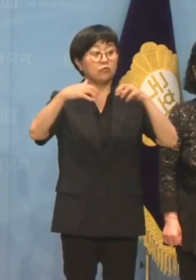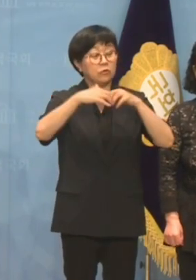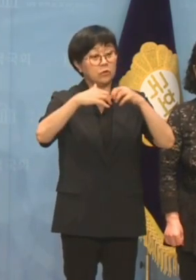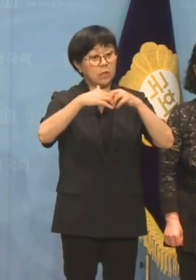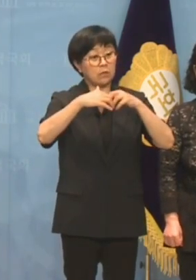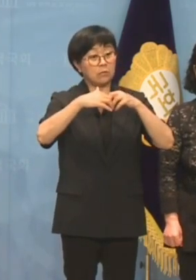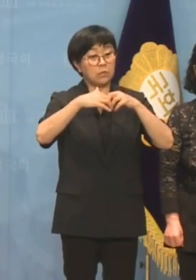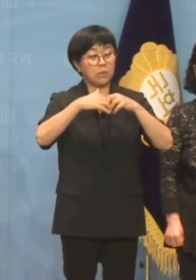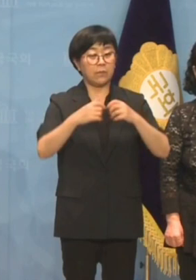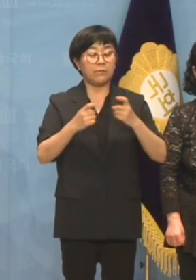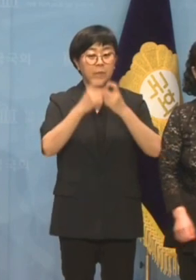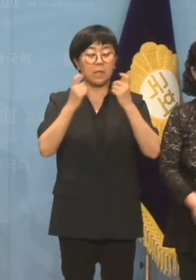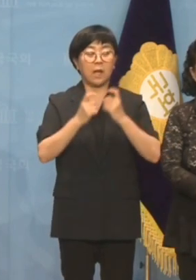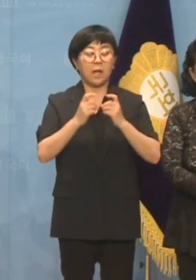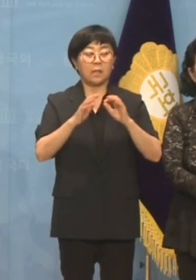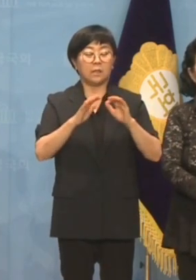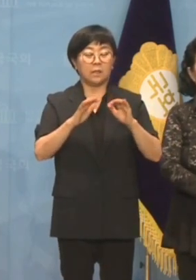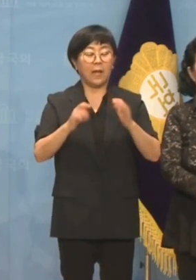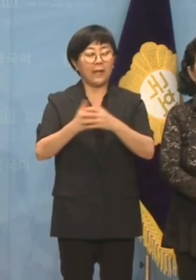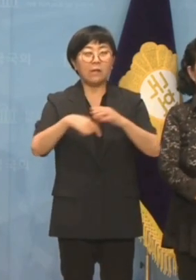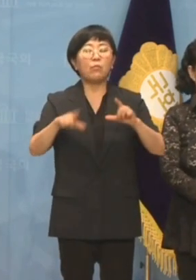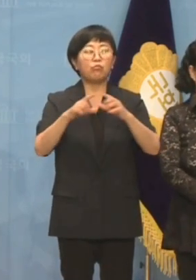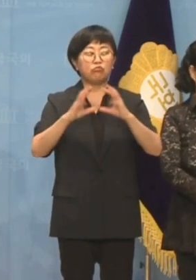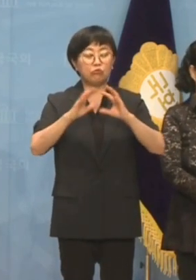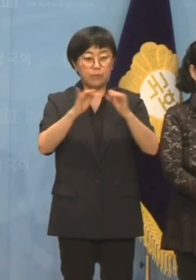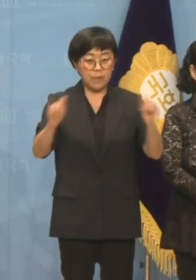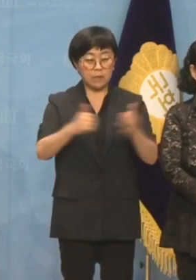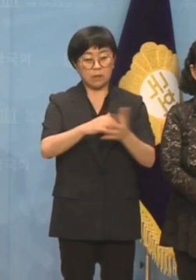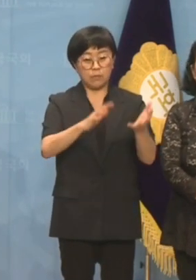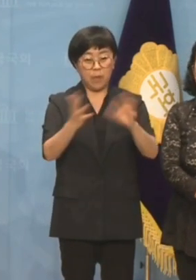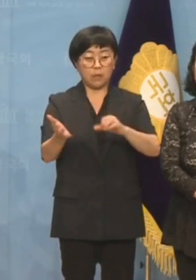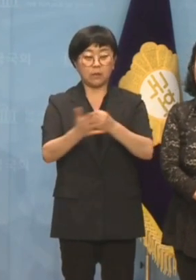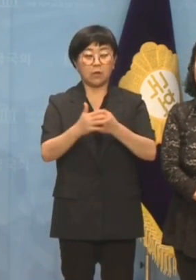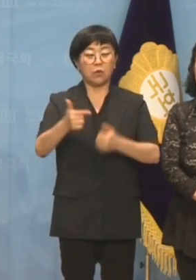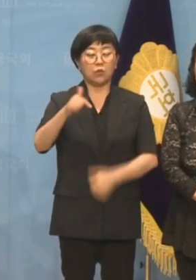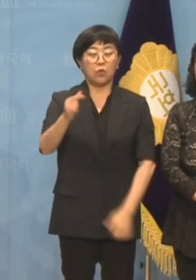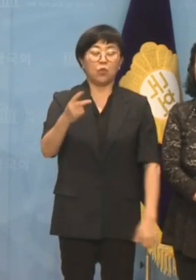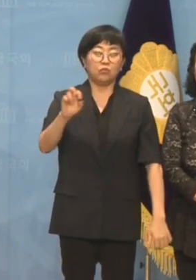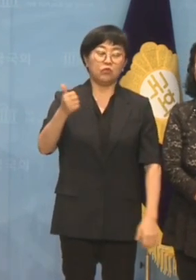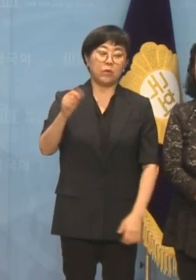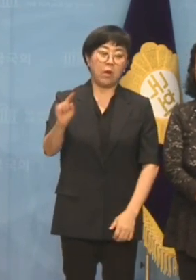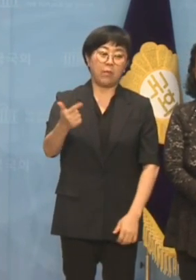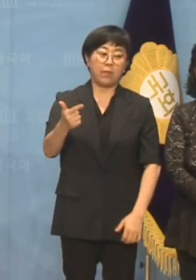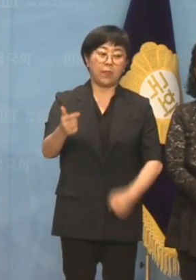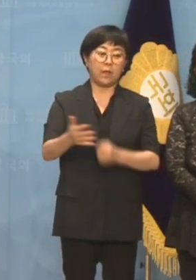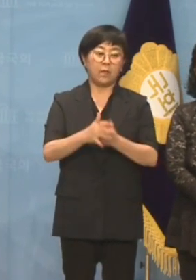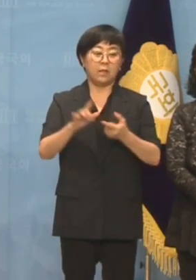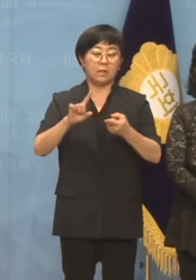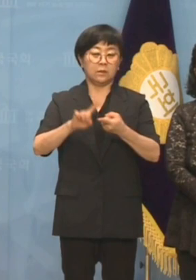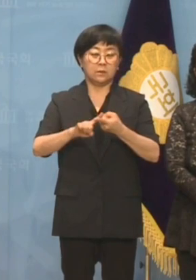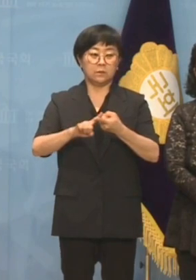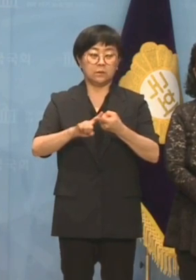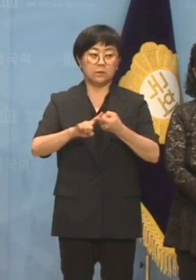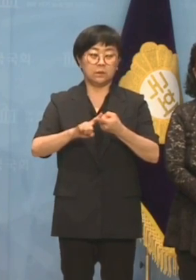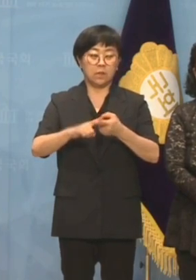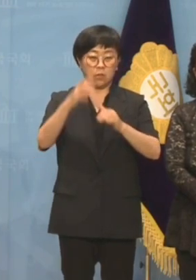한국전쟁 전후 민간인 희생자 전국유족회는 2005년 노무현 정권 이후 과거사법